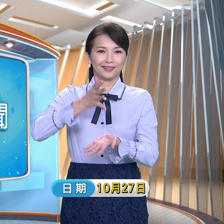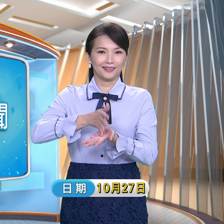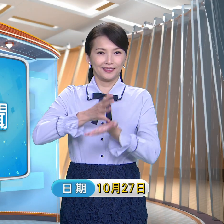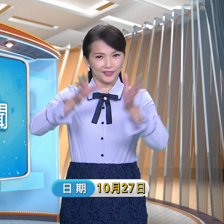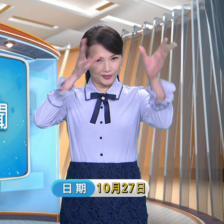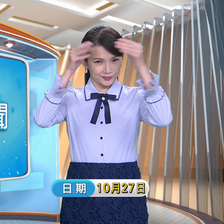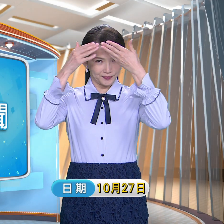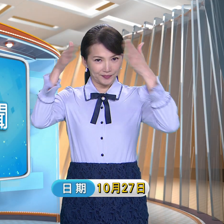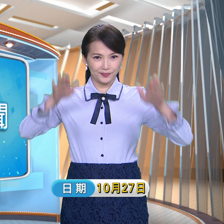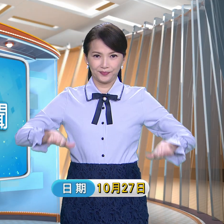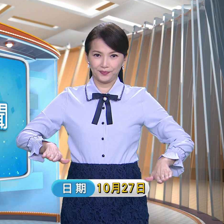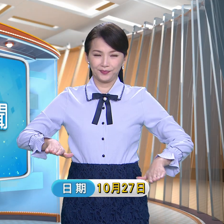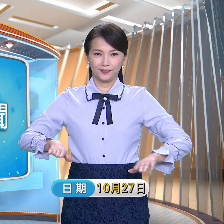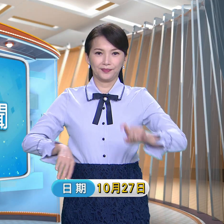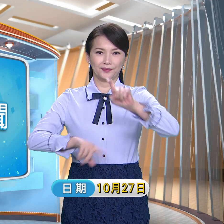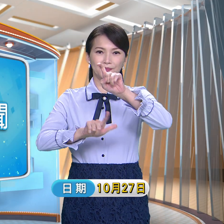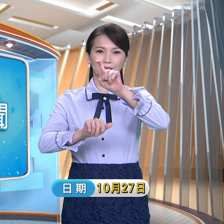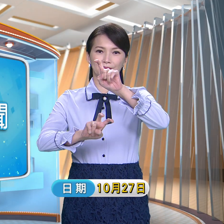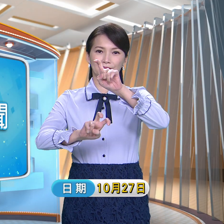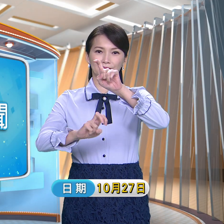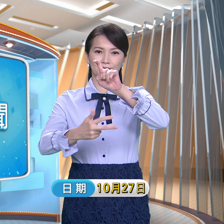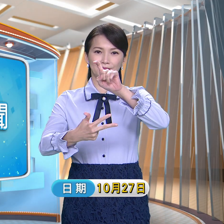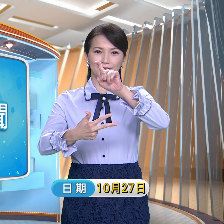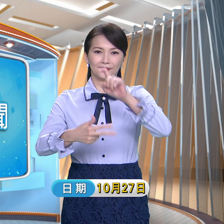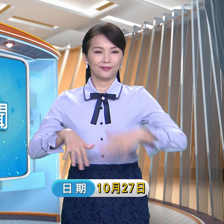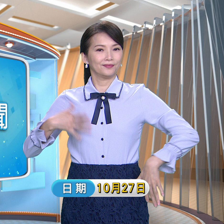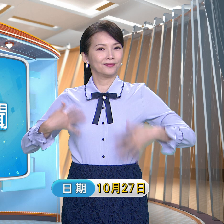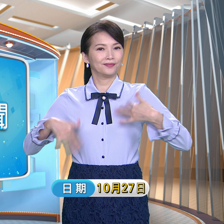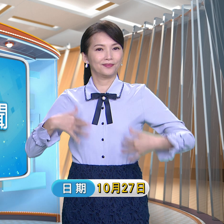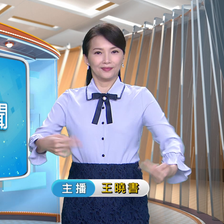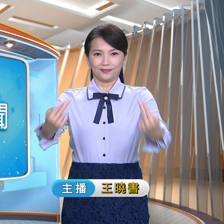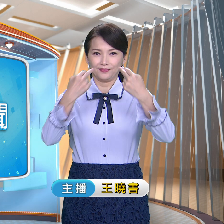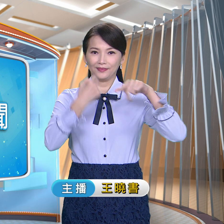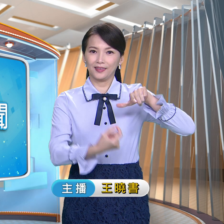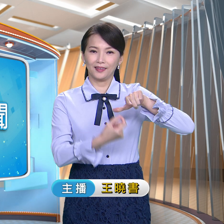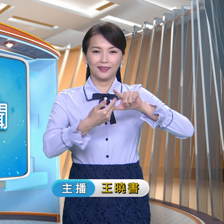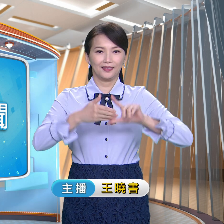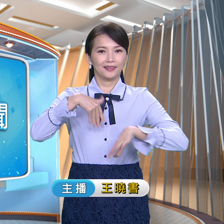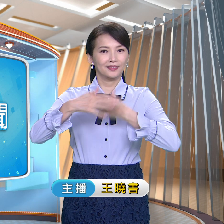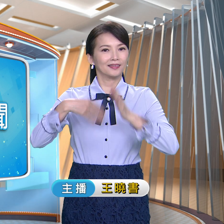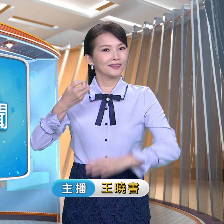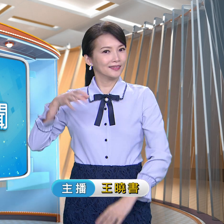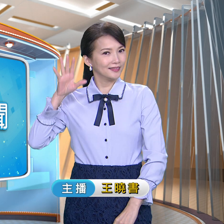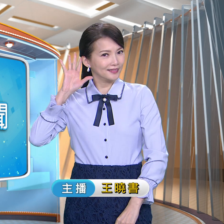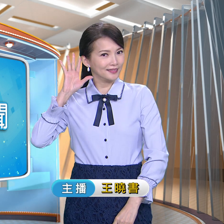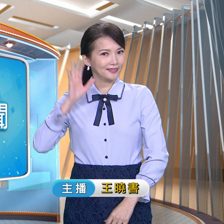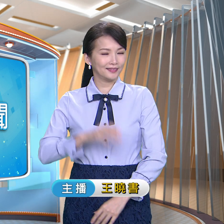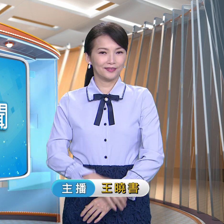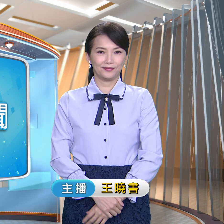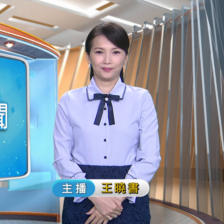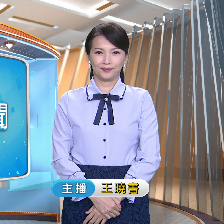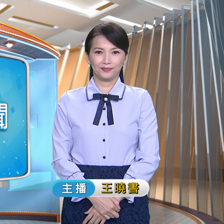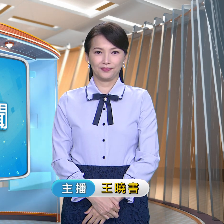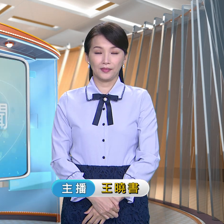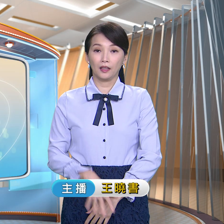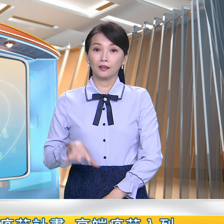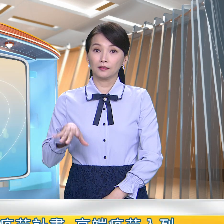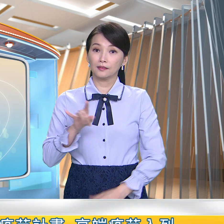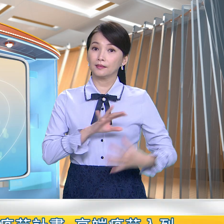看新闻，开视野，欢迎收看今天10月27号的公视手语新闻。首先来关心